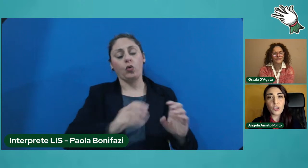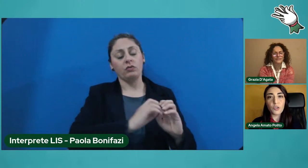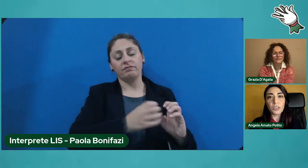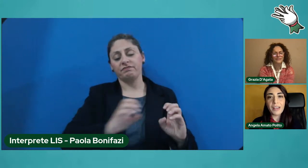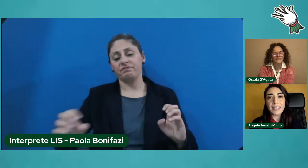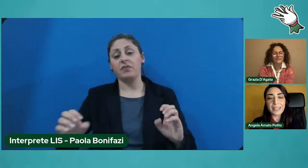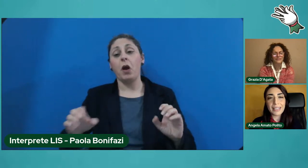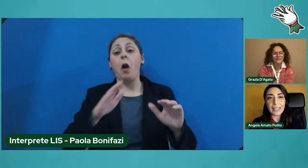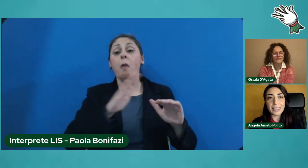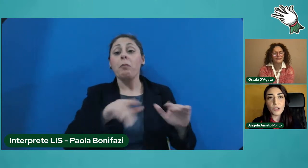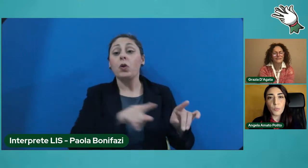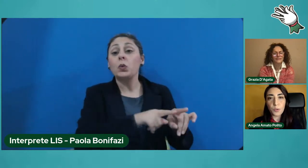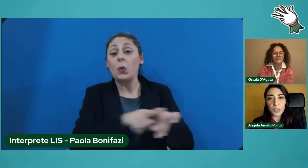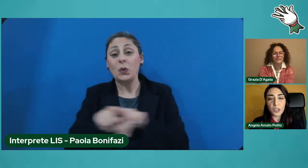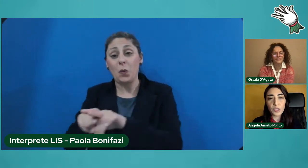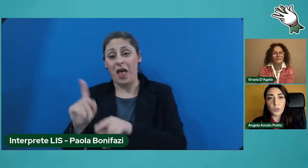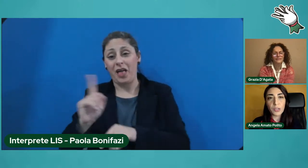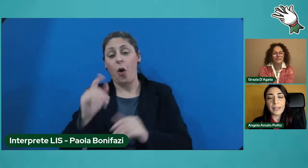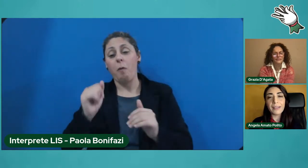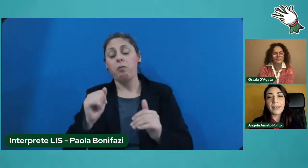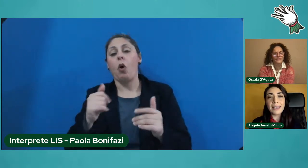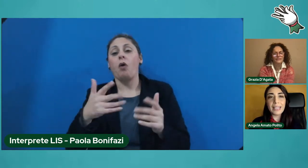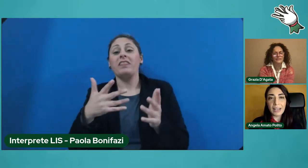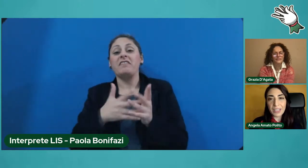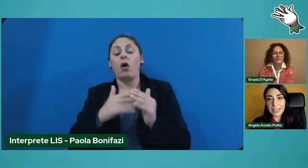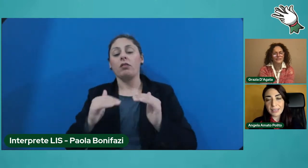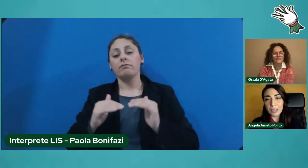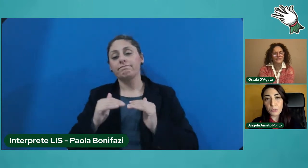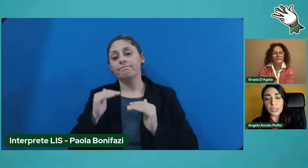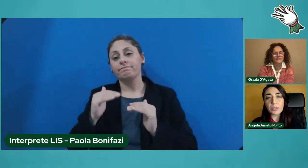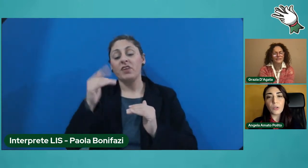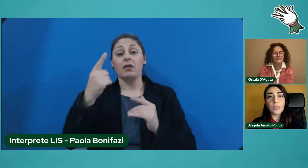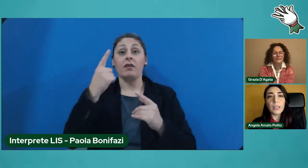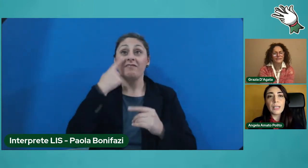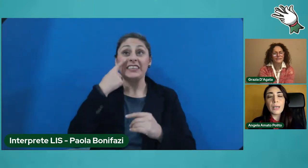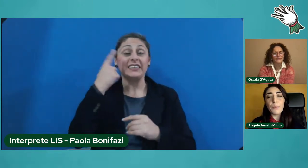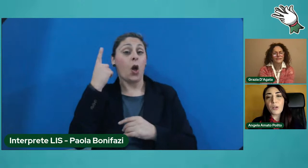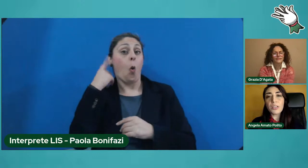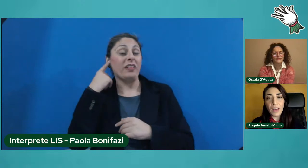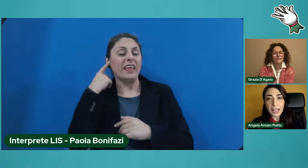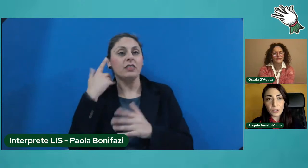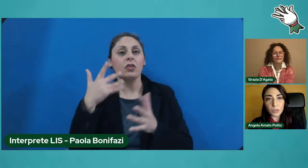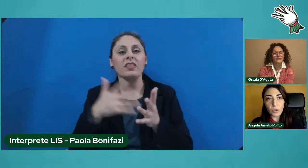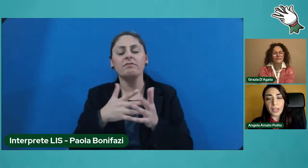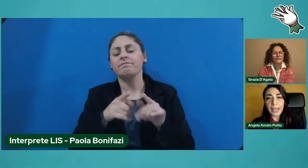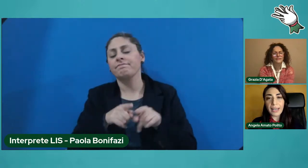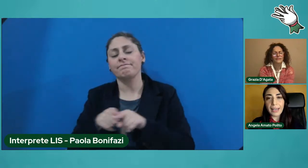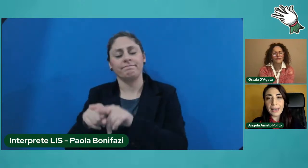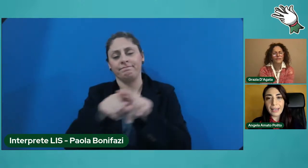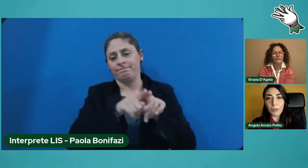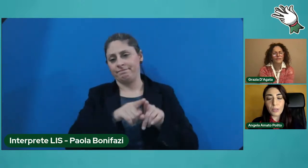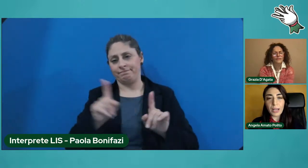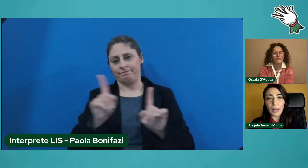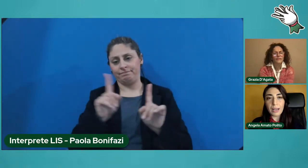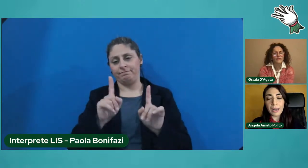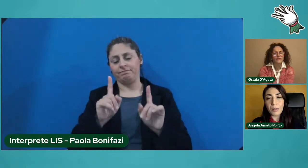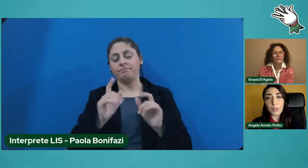ci sono diversi gradi di compromissione della vista e dell'udito, però di fatto è